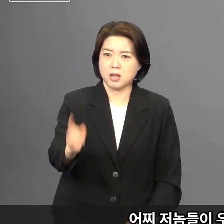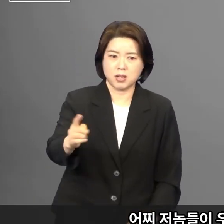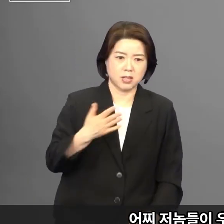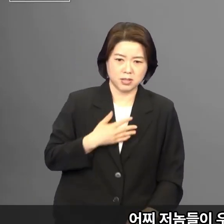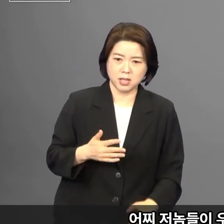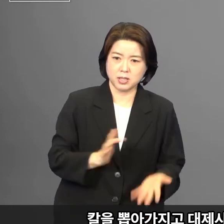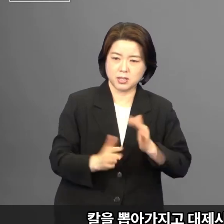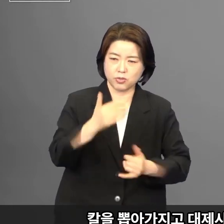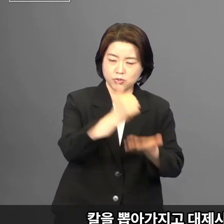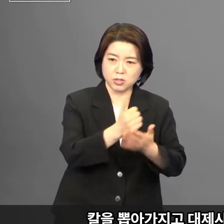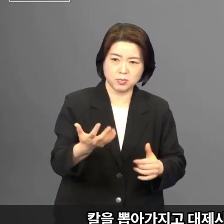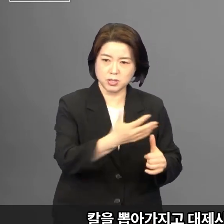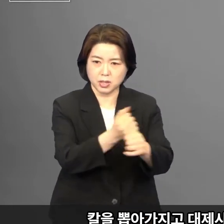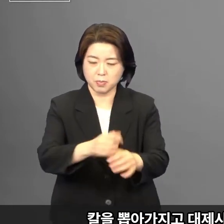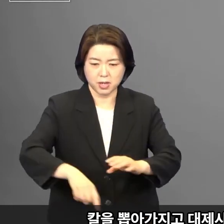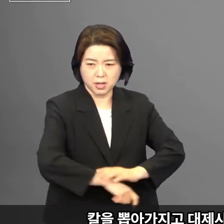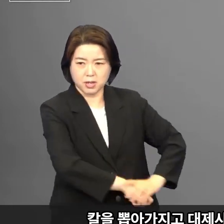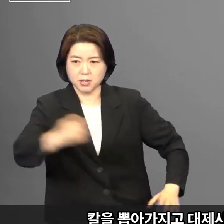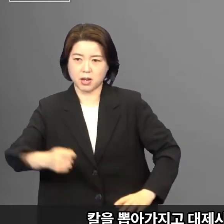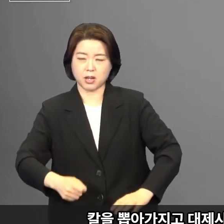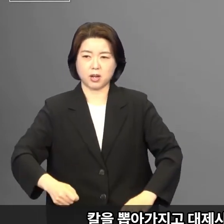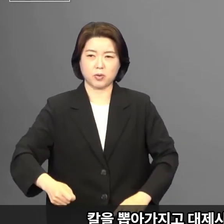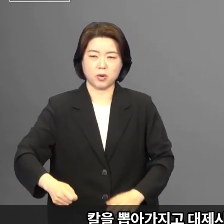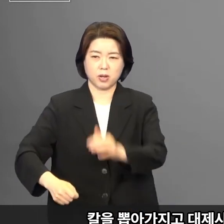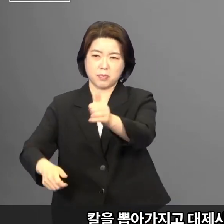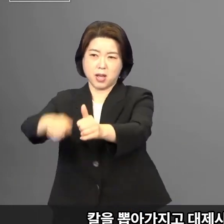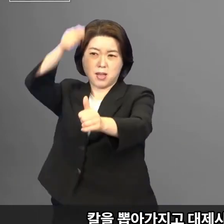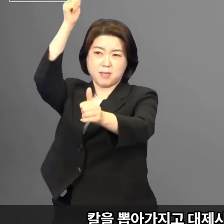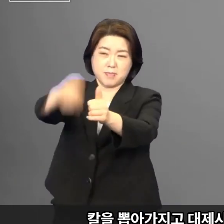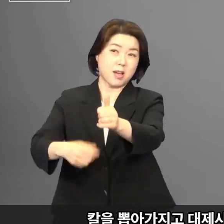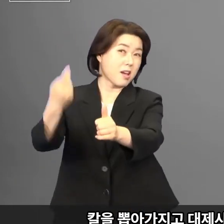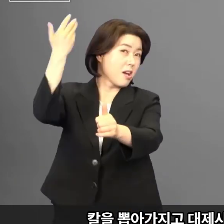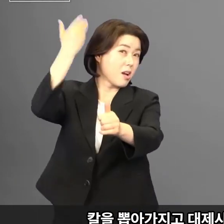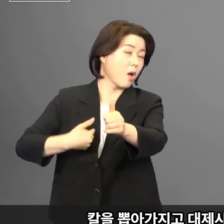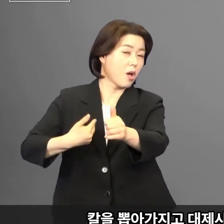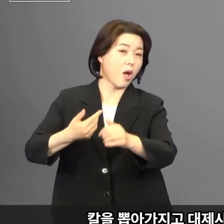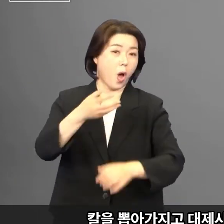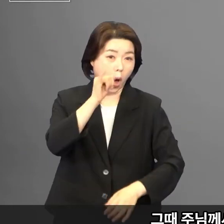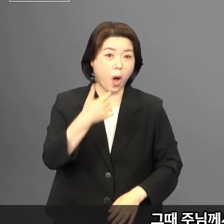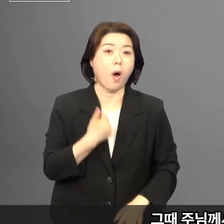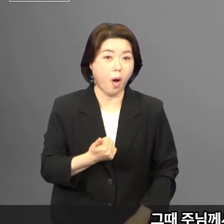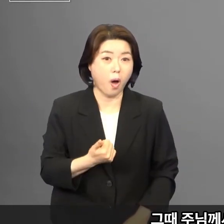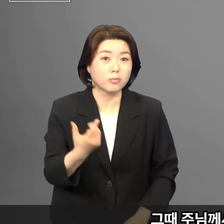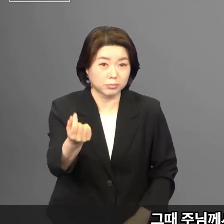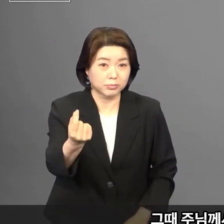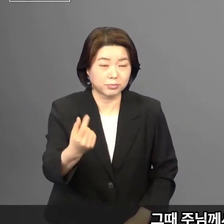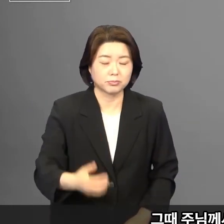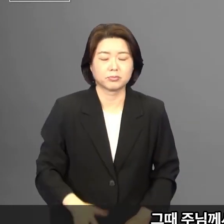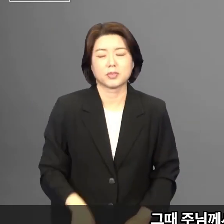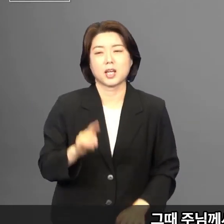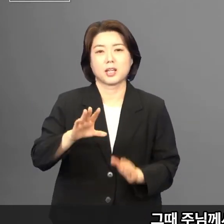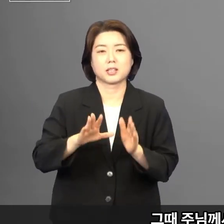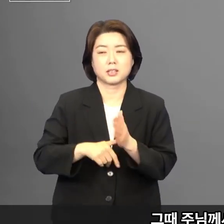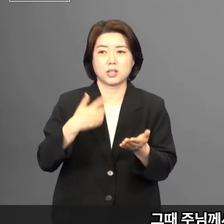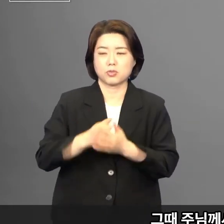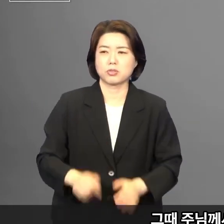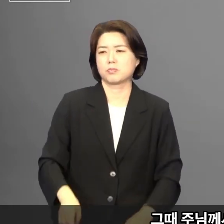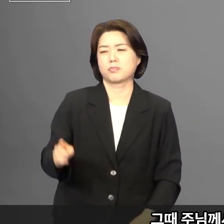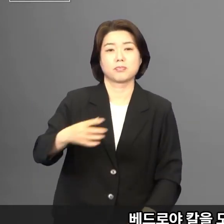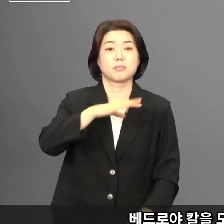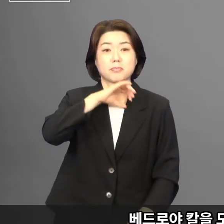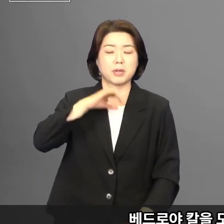주님을 잡아가시나. 칼을 뽑아가지고 대제사장 말고의 귀를 잘라버립니다. 그때 주님께서 그를